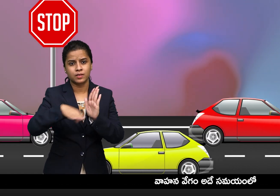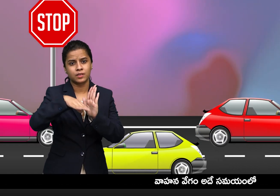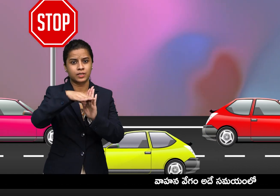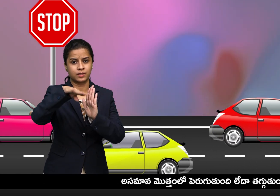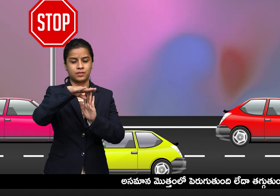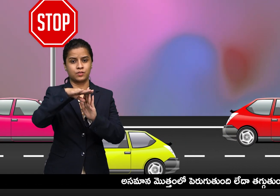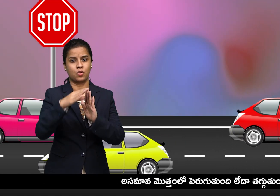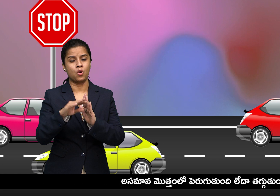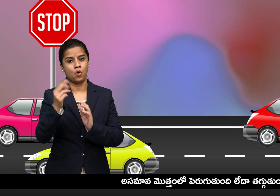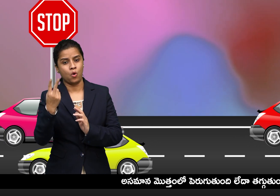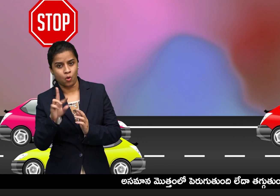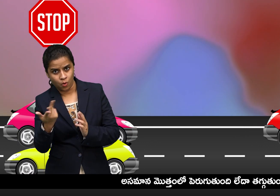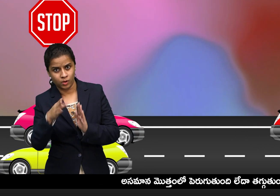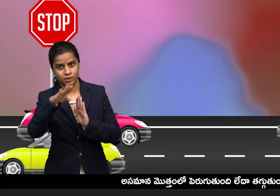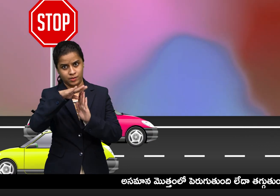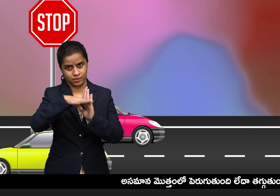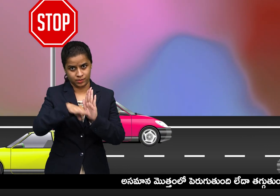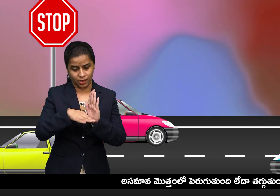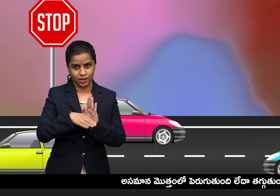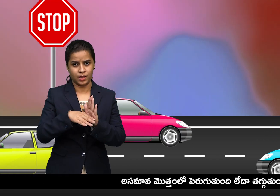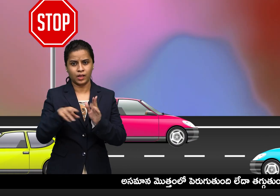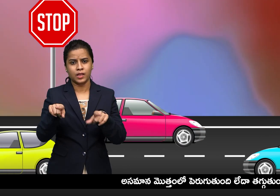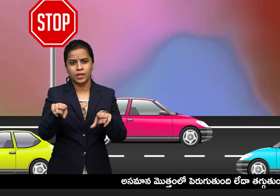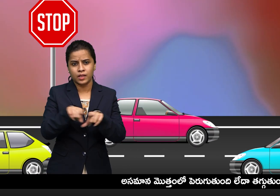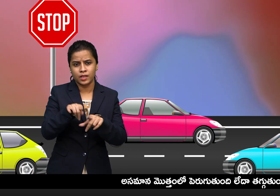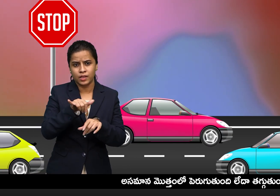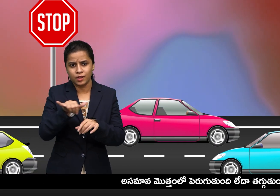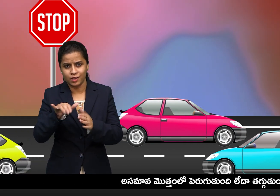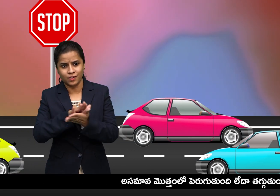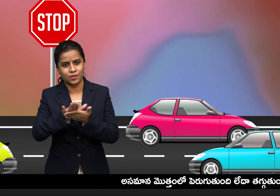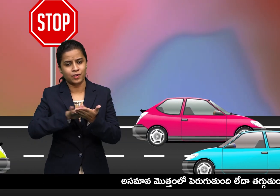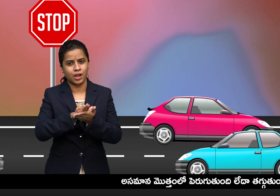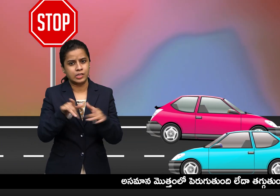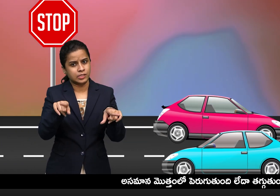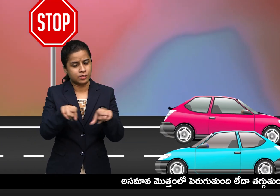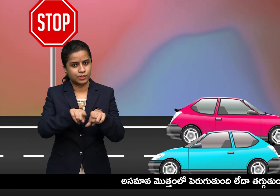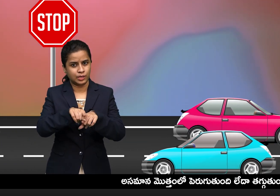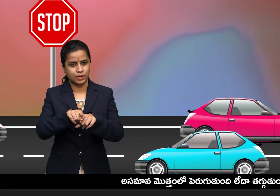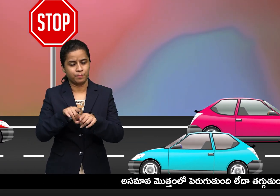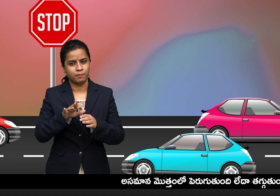అసమాన మొత్తంలో పెరుగుతుంది లేదా తగ్గుతుంది.